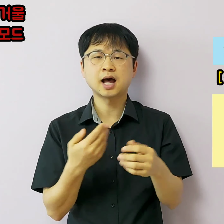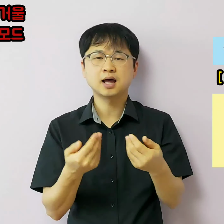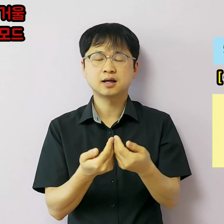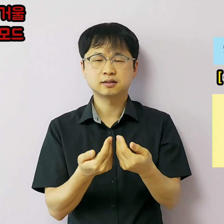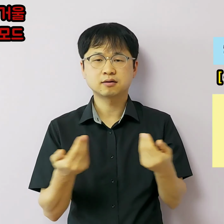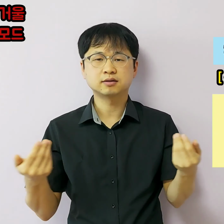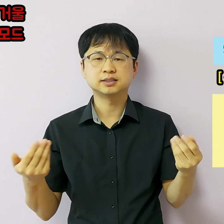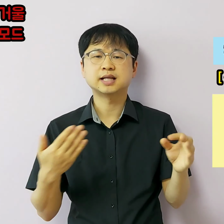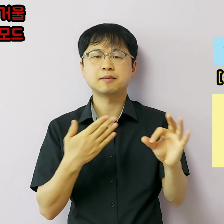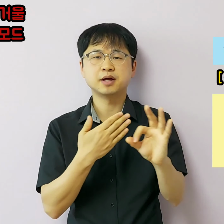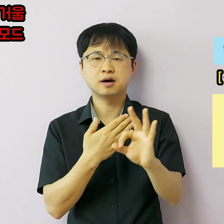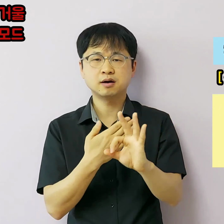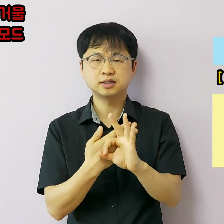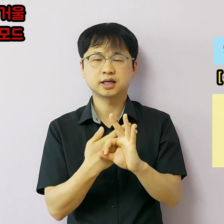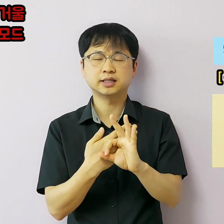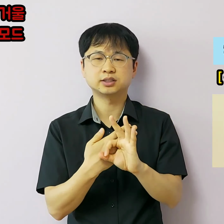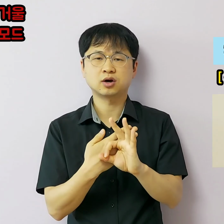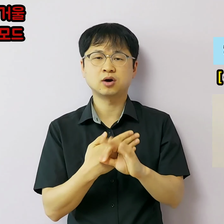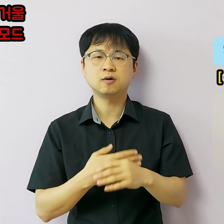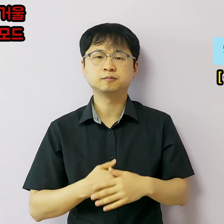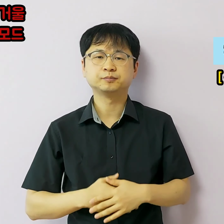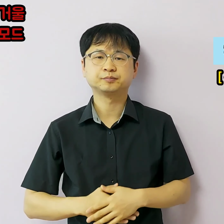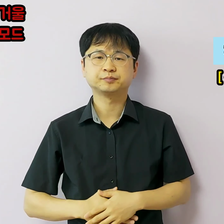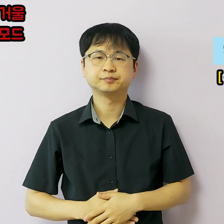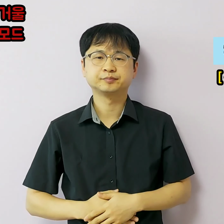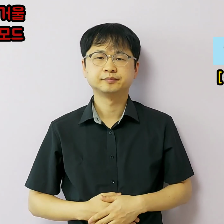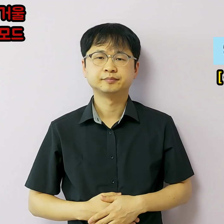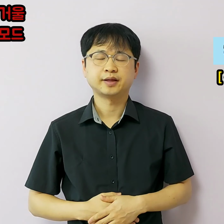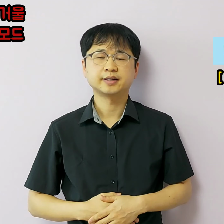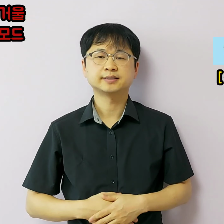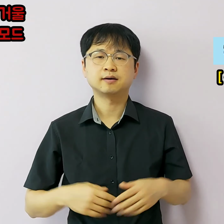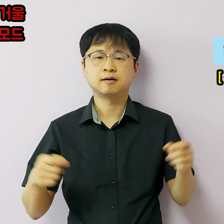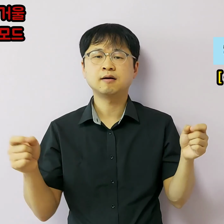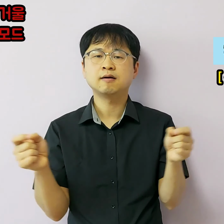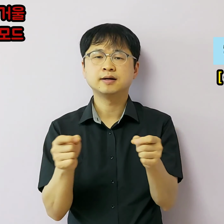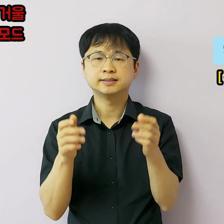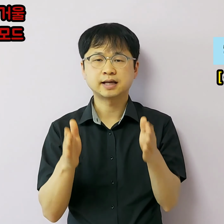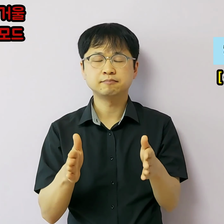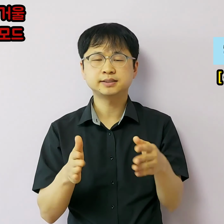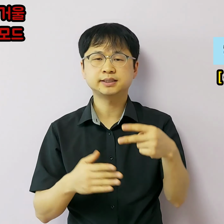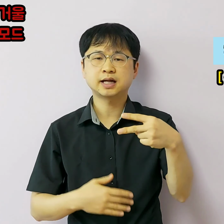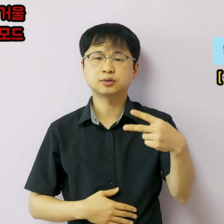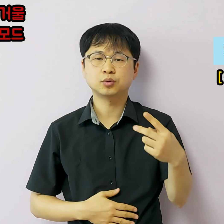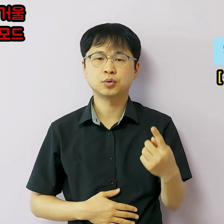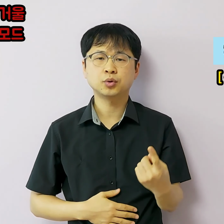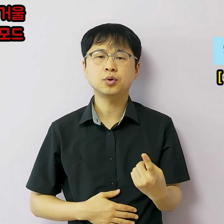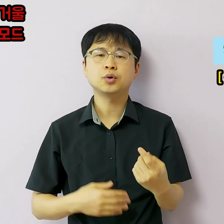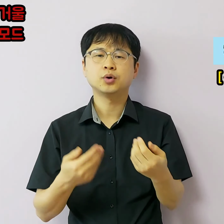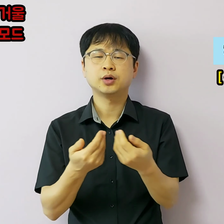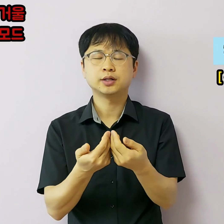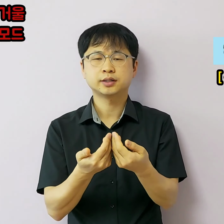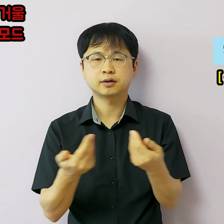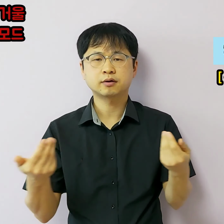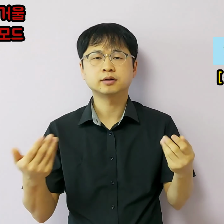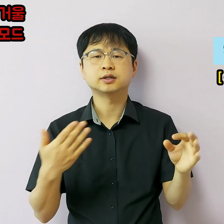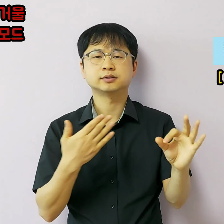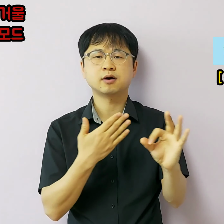있습니다. 떨어진다면이 되겠죠. 네, 그래서 잠시라도